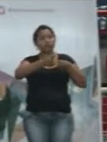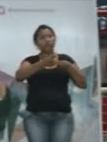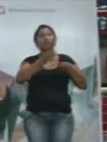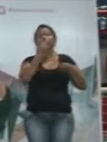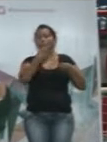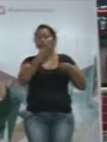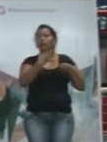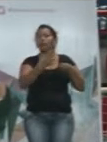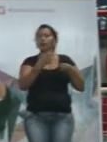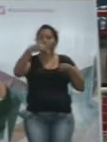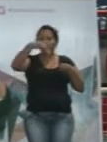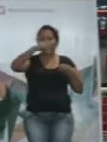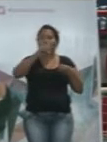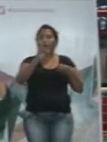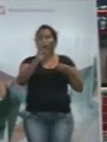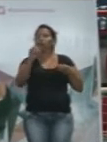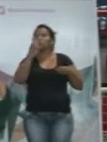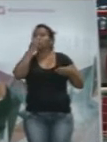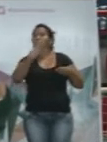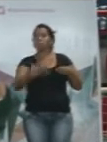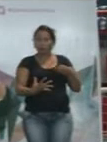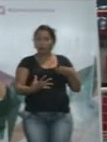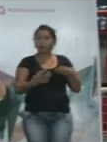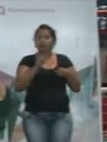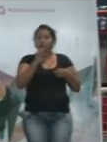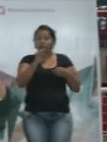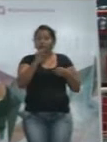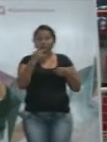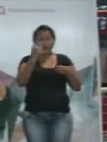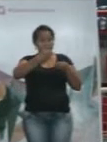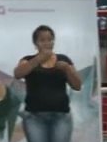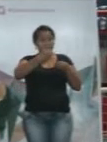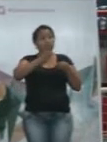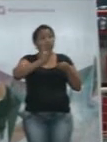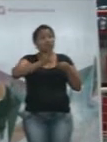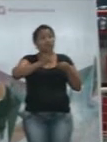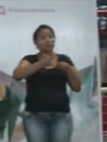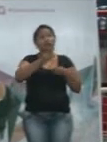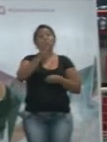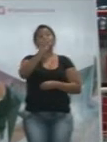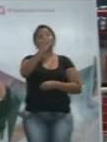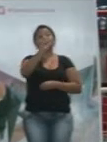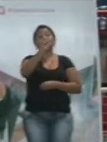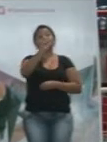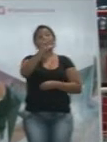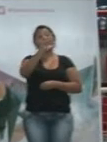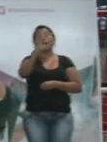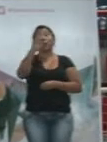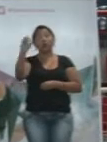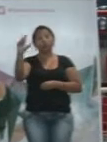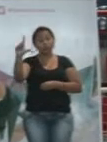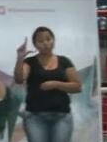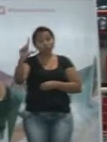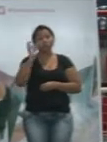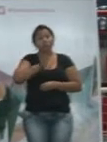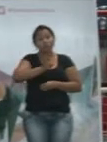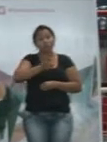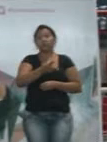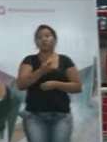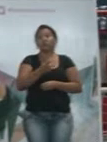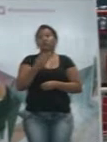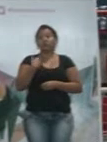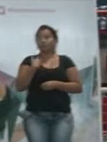O motor fica bem limpinho. Porque a gasolina, quando queima, aí muitas vezes ela deixa resíduo, que é a borra. Então